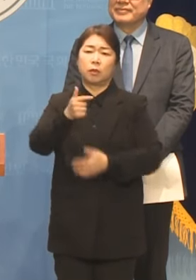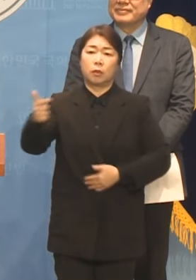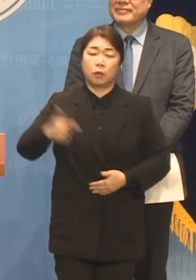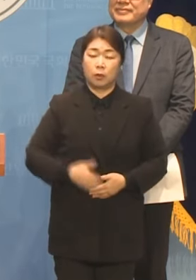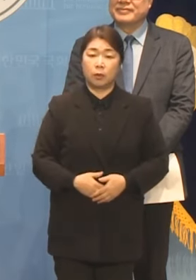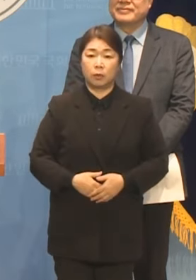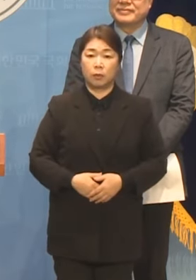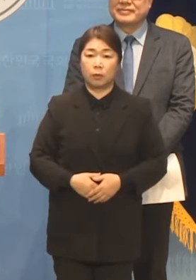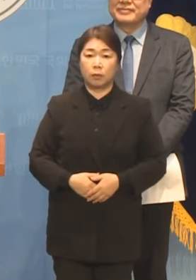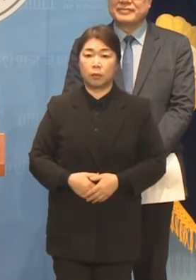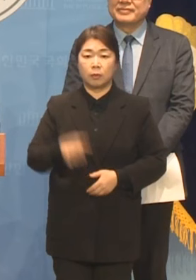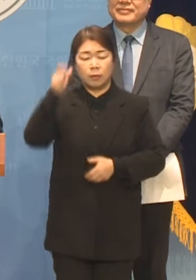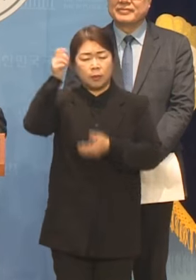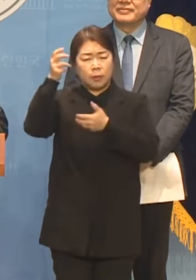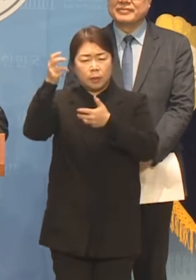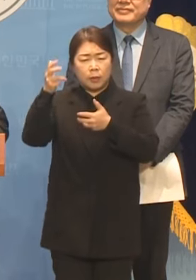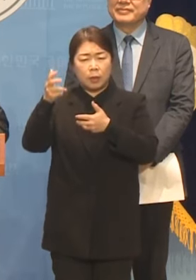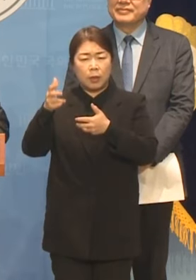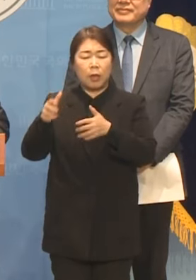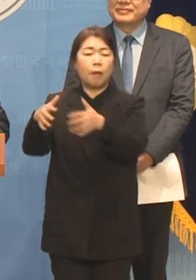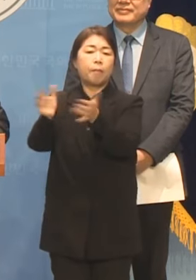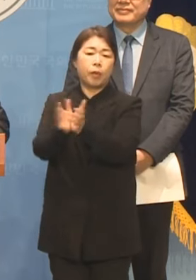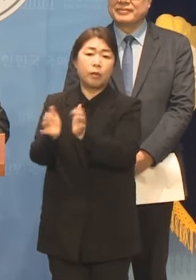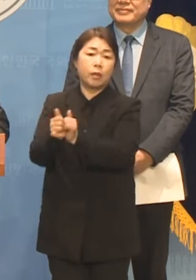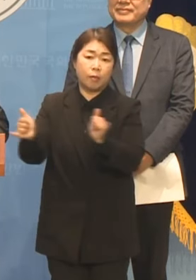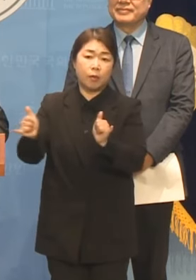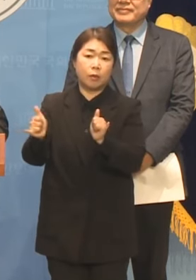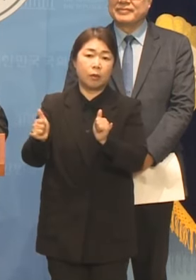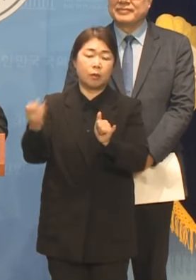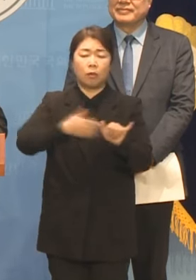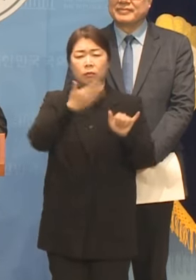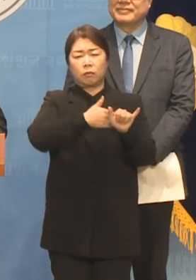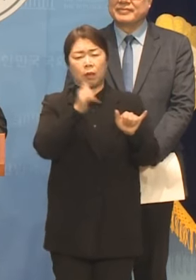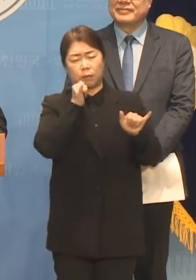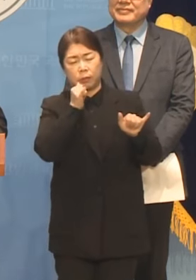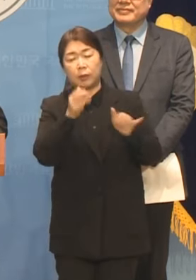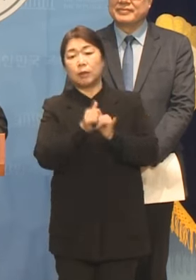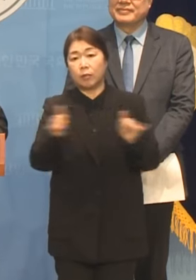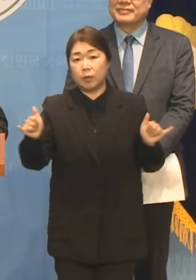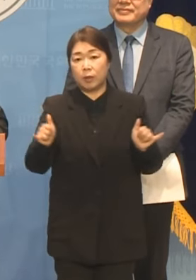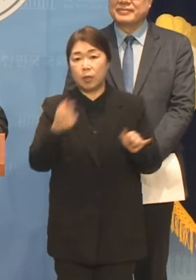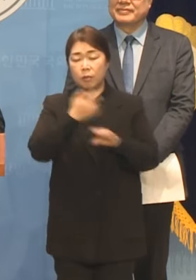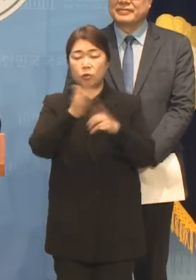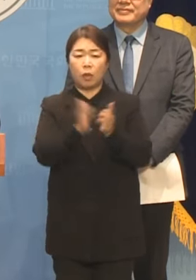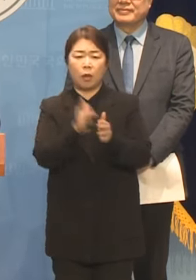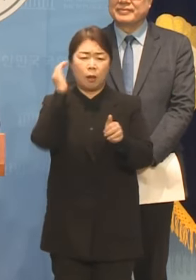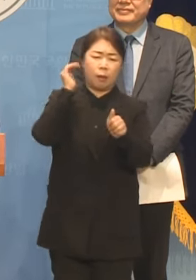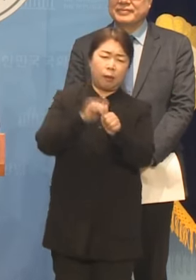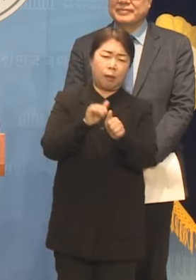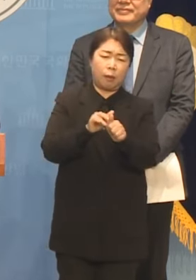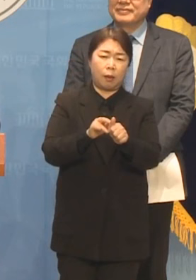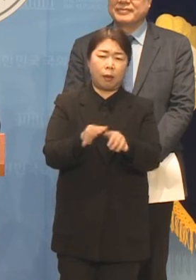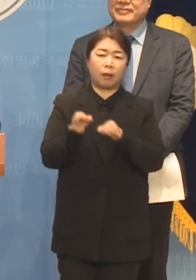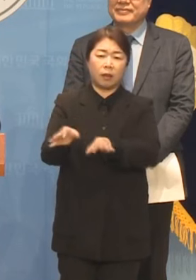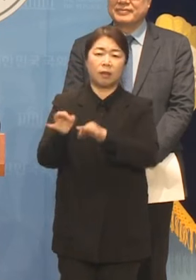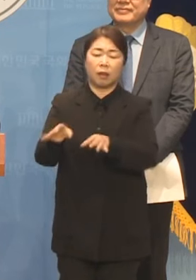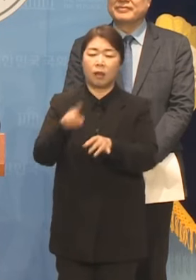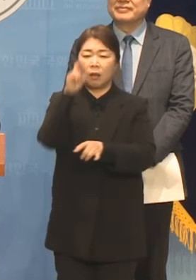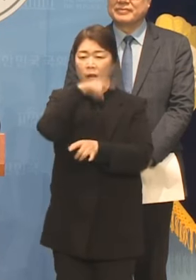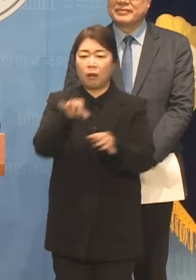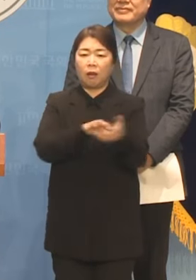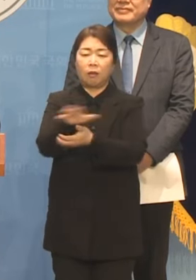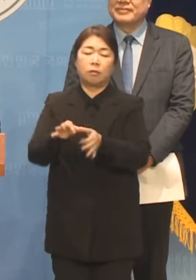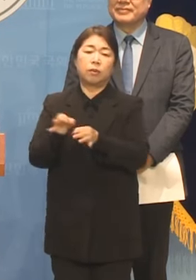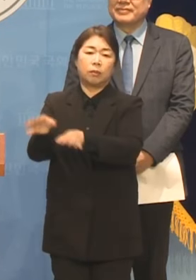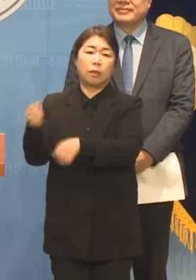개딸이 불리는 극단적 지지자와 편향적 유튜버들이 당의 흐름을 좌우하지 정치인들은